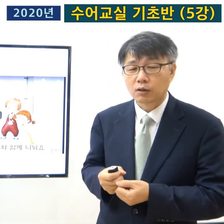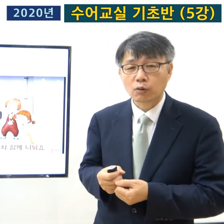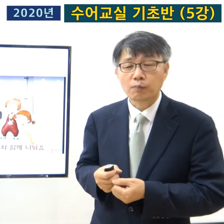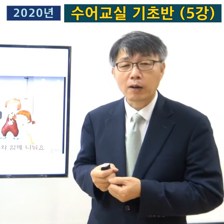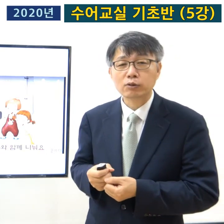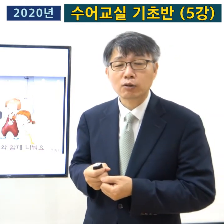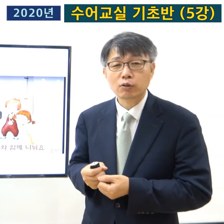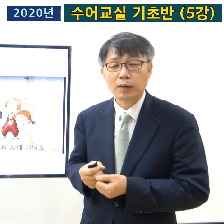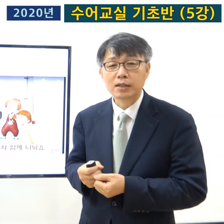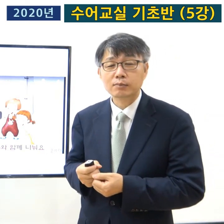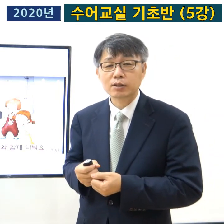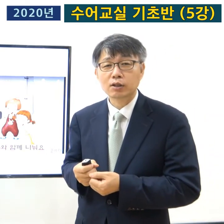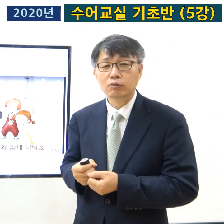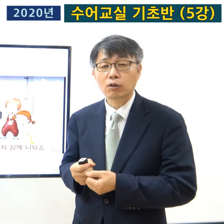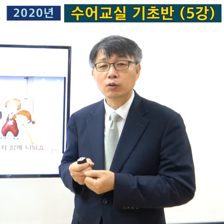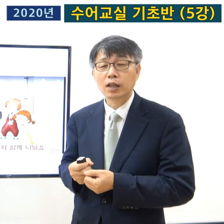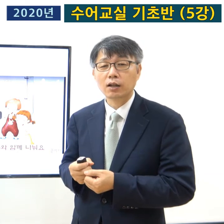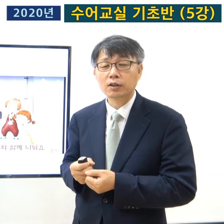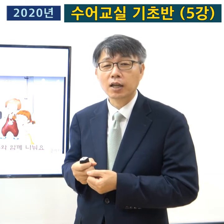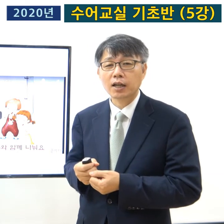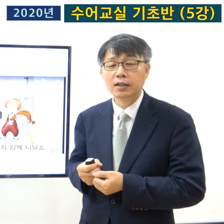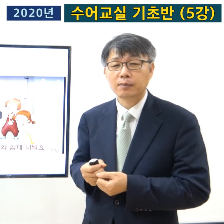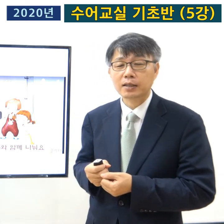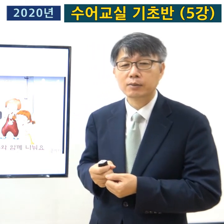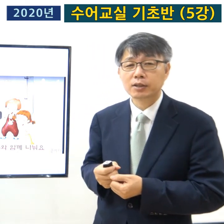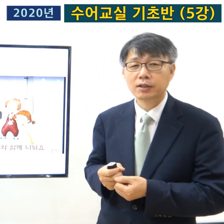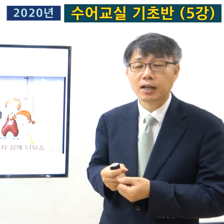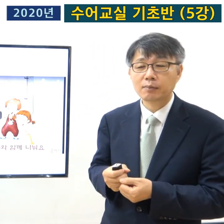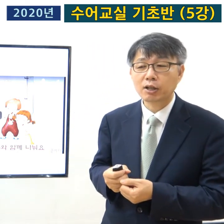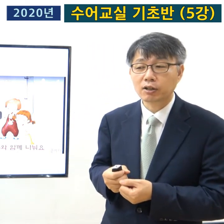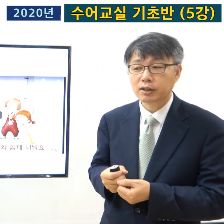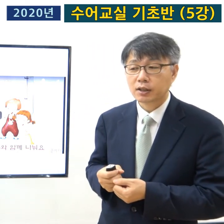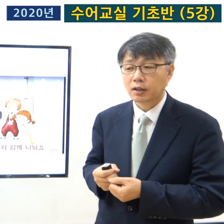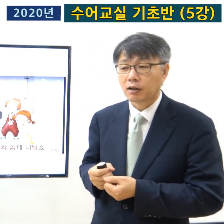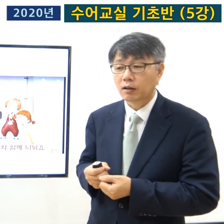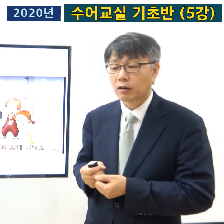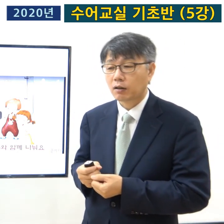조금 바꾸자고 좀 말씀을 드렸고요. 그때 어떻게 말씀을 드렸냐 하면